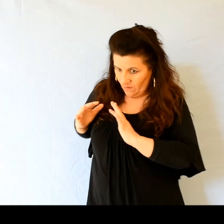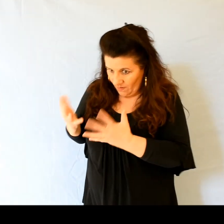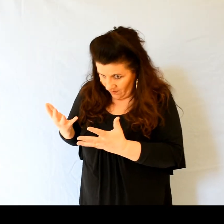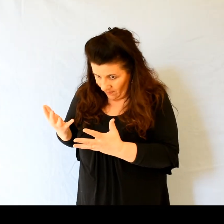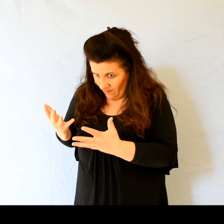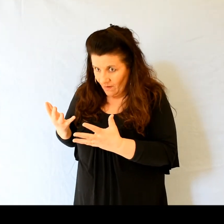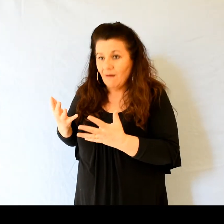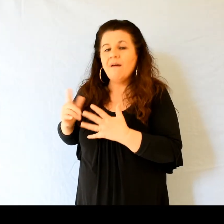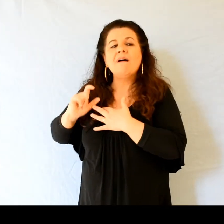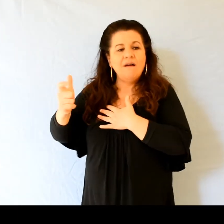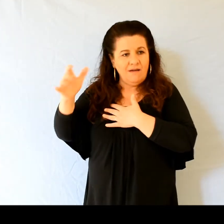car tel est l'amour de Dieu,